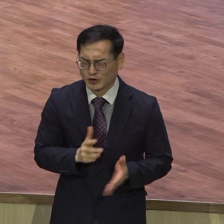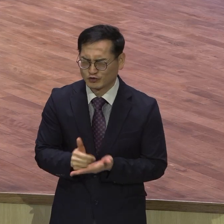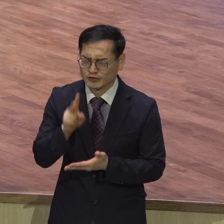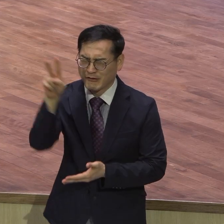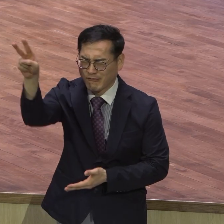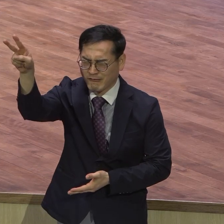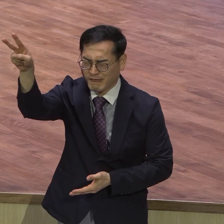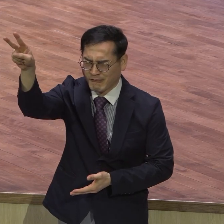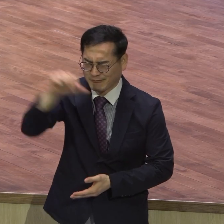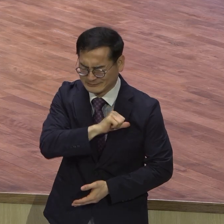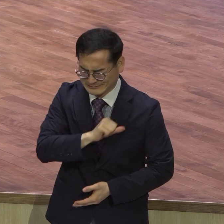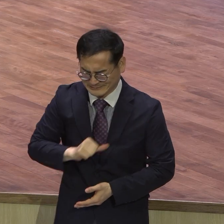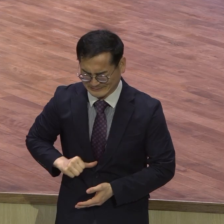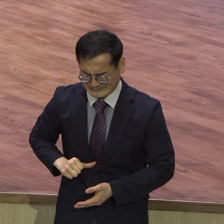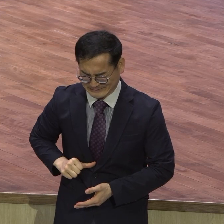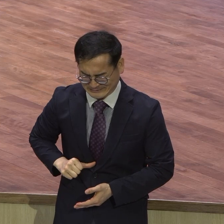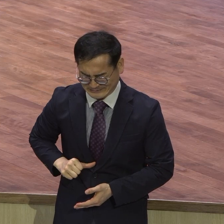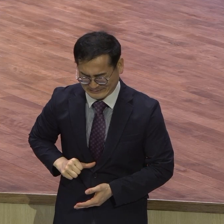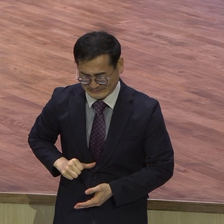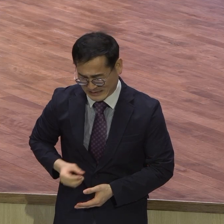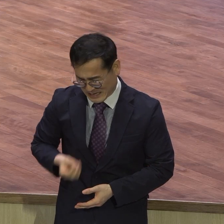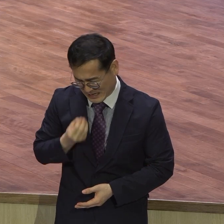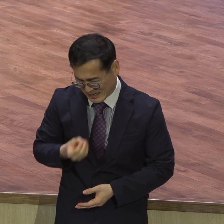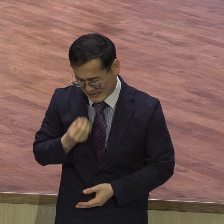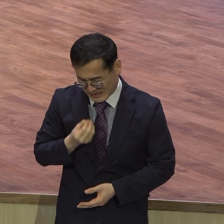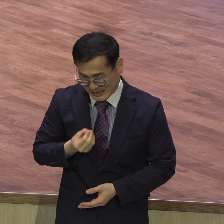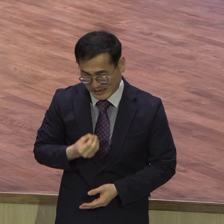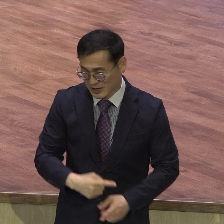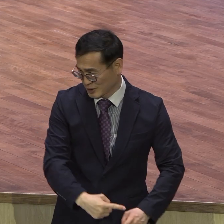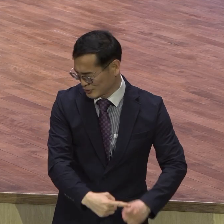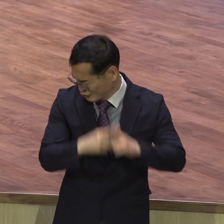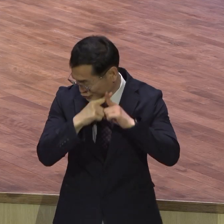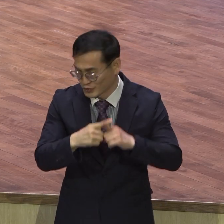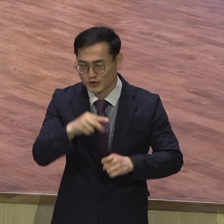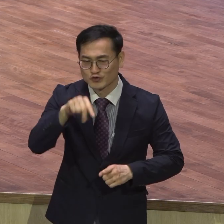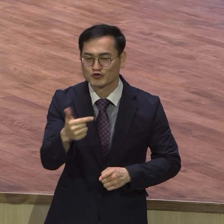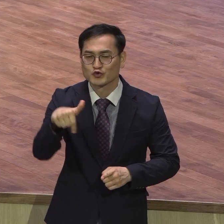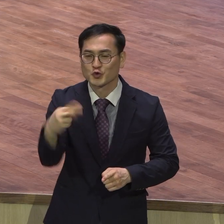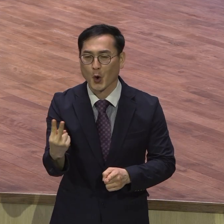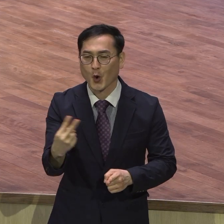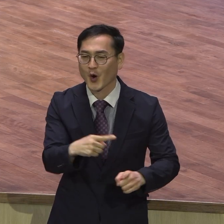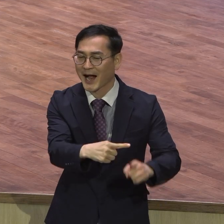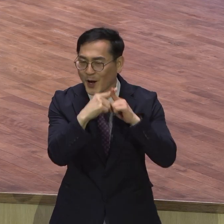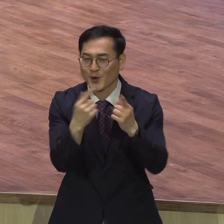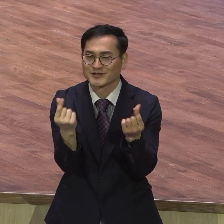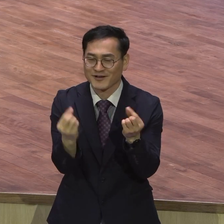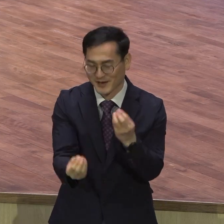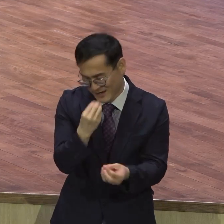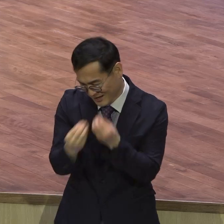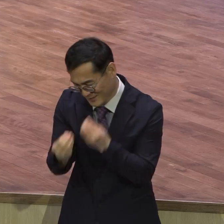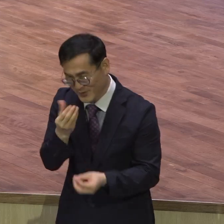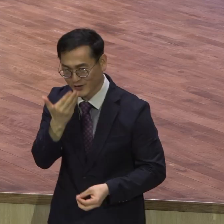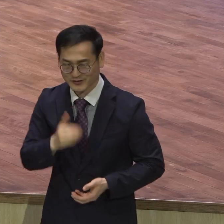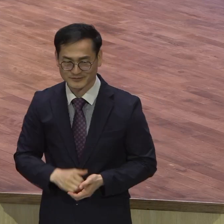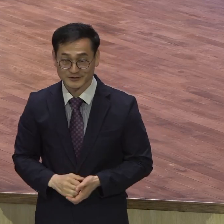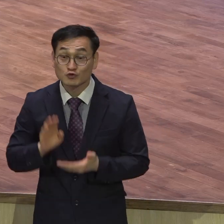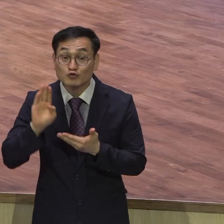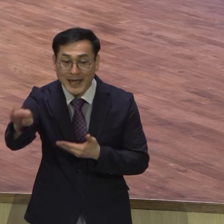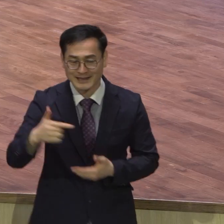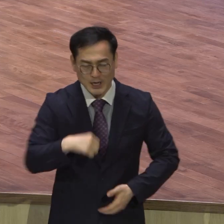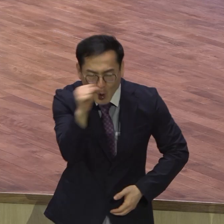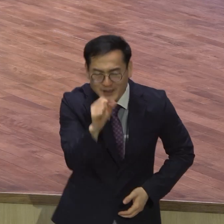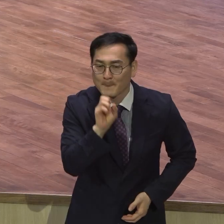끝날 때까지 정말 순교적 각오로 제가 그렇게 했어요. 그때 그 이후로는 좋아한다 말